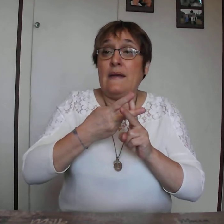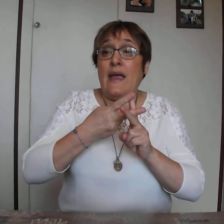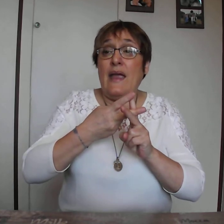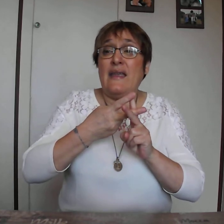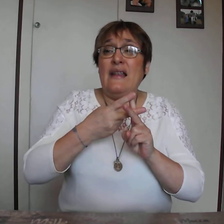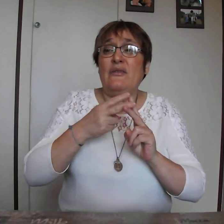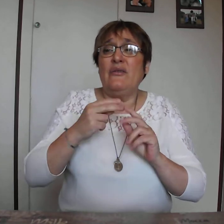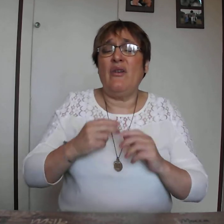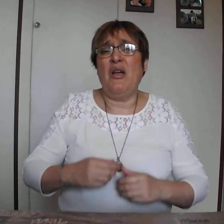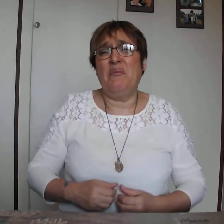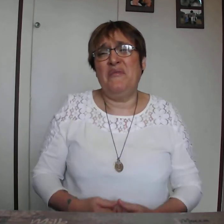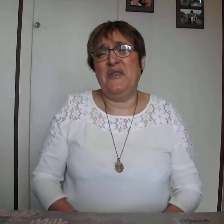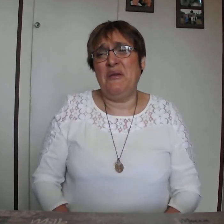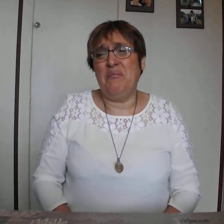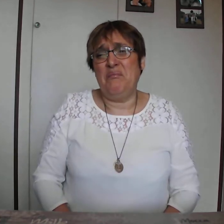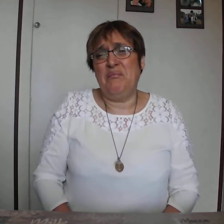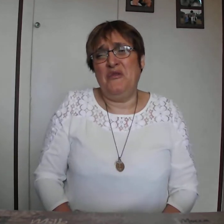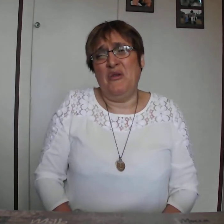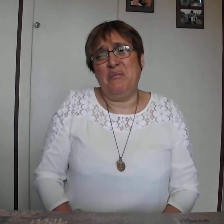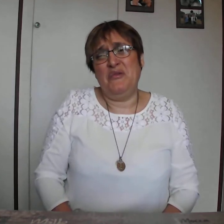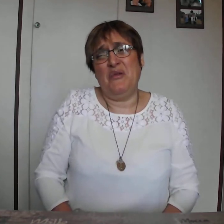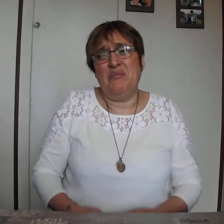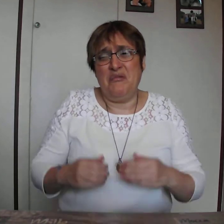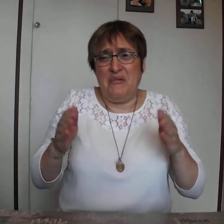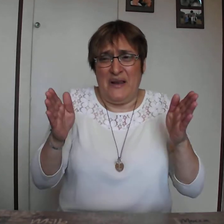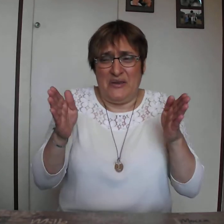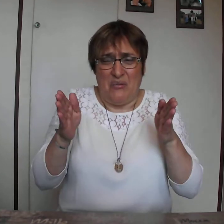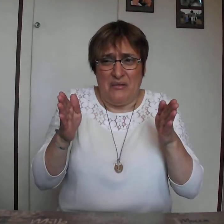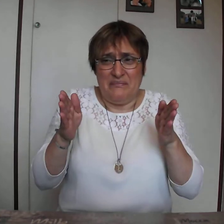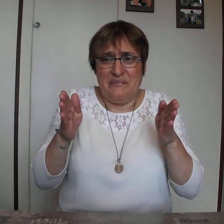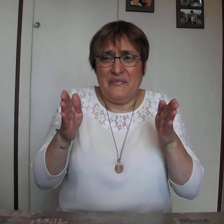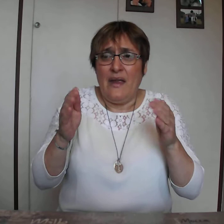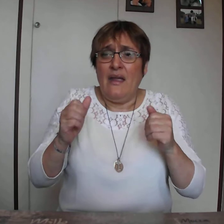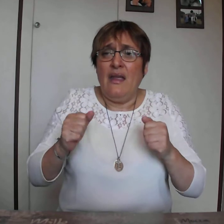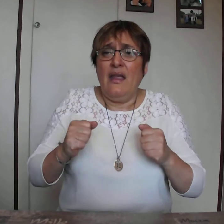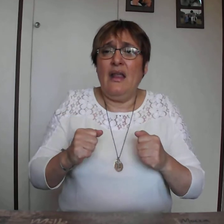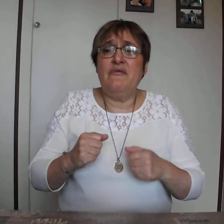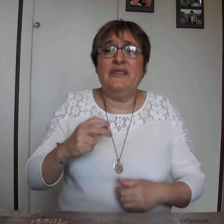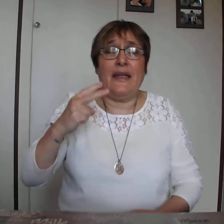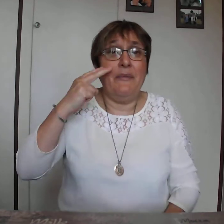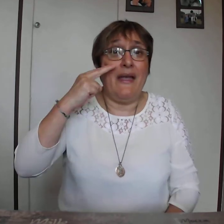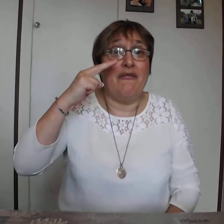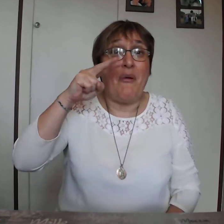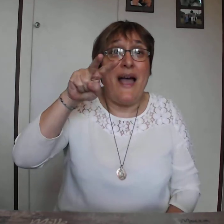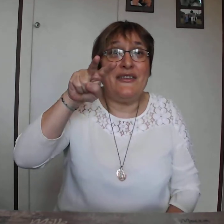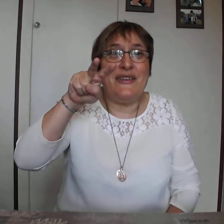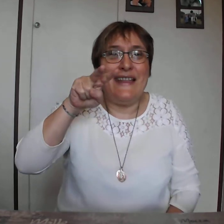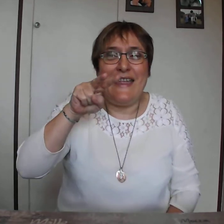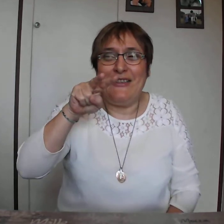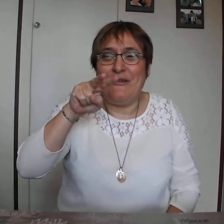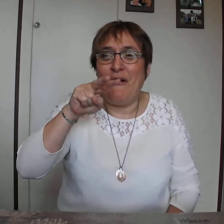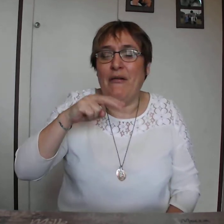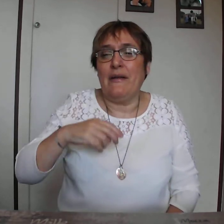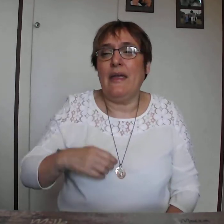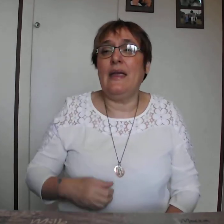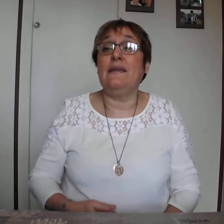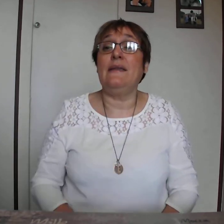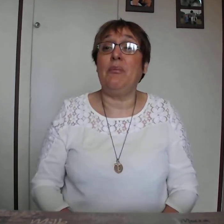C'est qu'il se sent un petit de plus en plus à l'étroit. Il voudrait bien voir ce qu'il y a dehors et